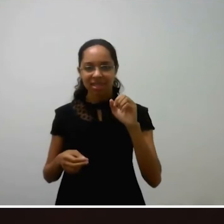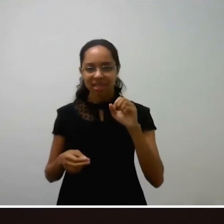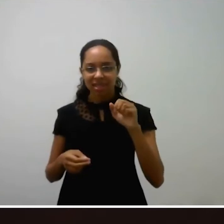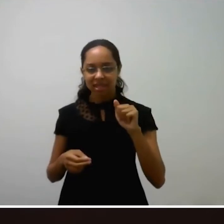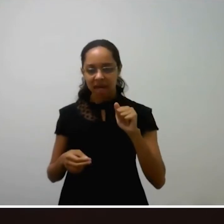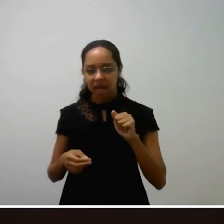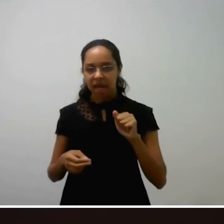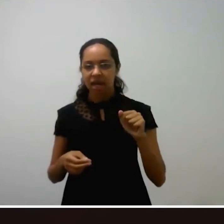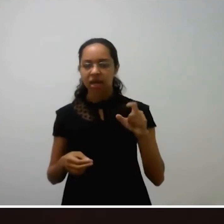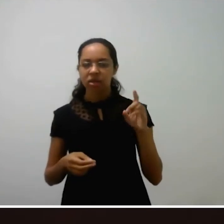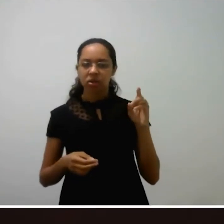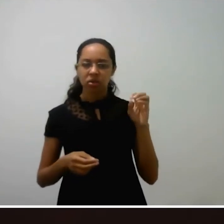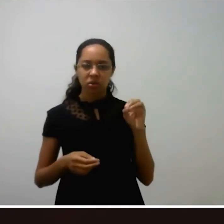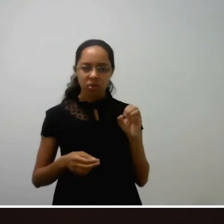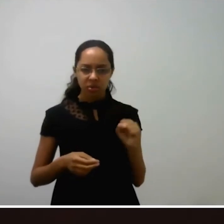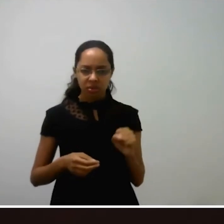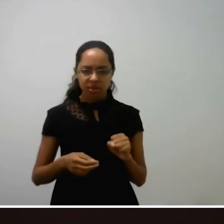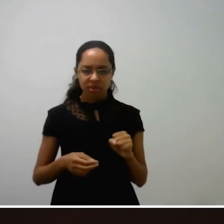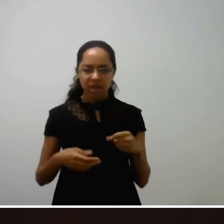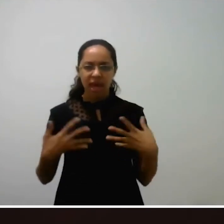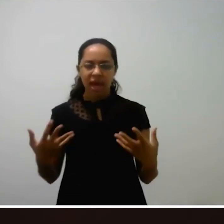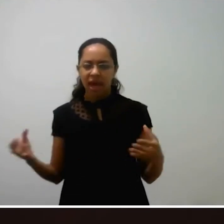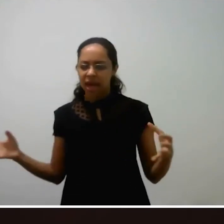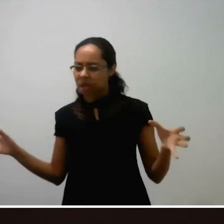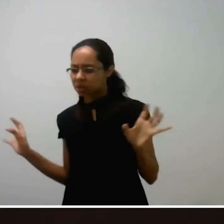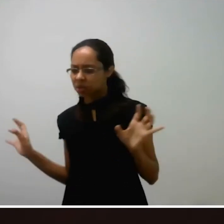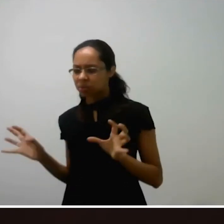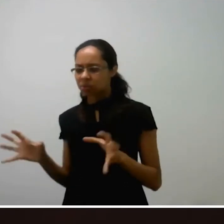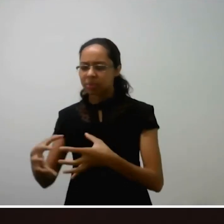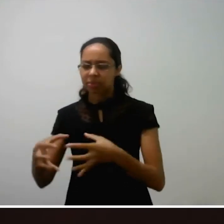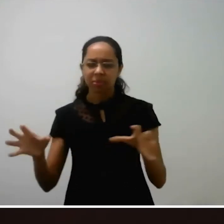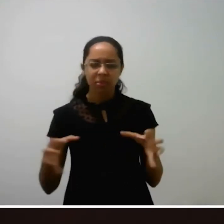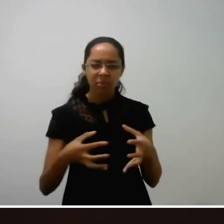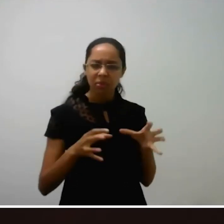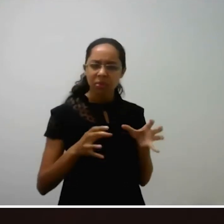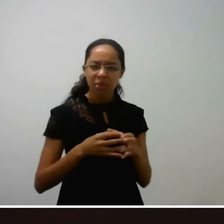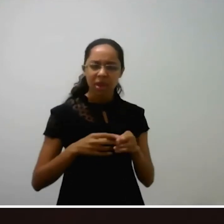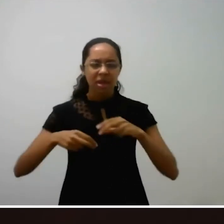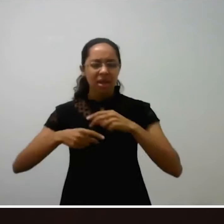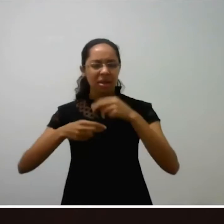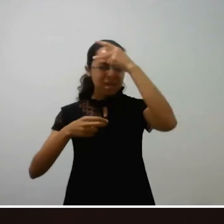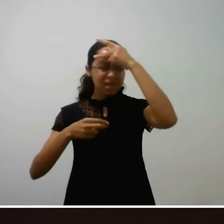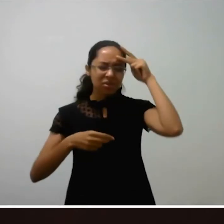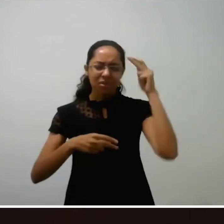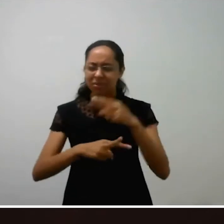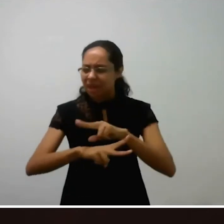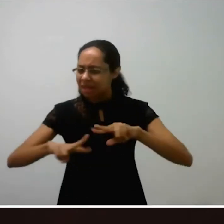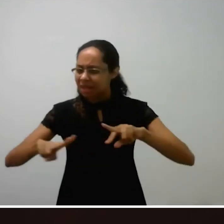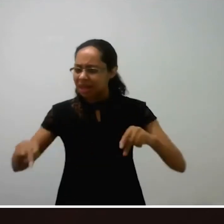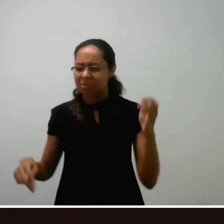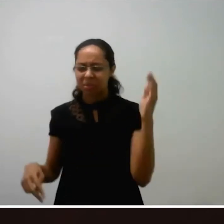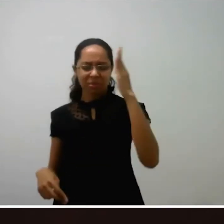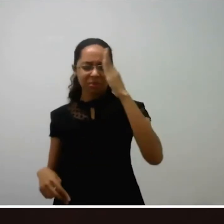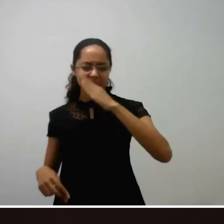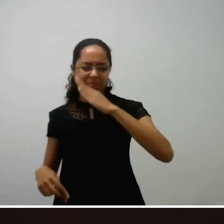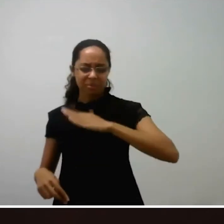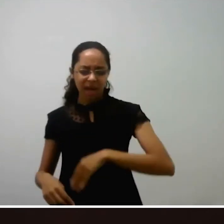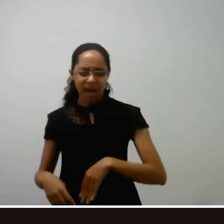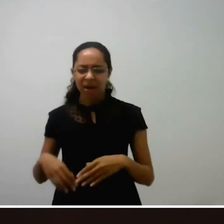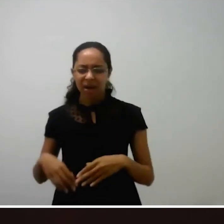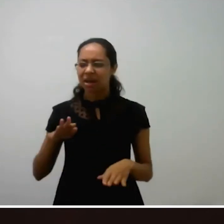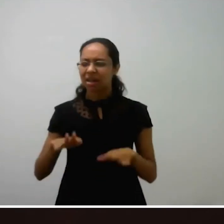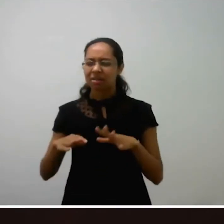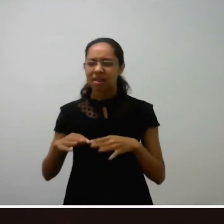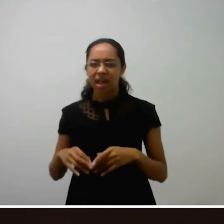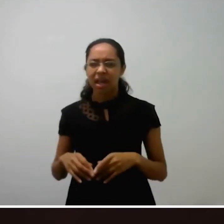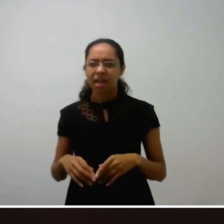reunir grandes criminosos que fizeram, né, horrores e crueldade na sua vida, mas se você fizesse